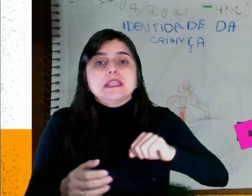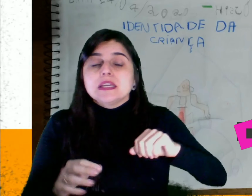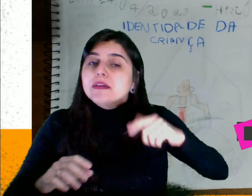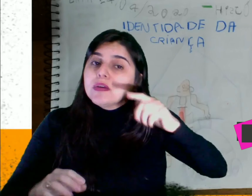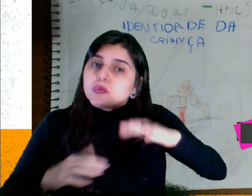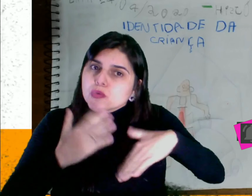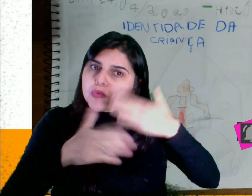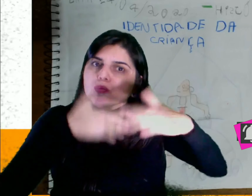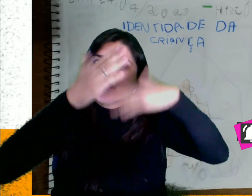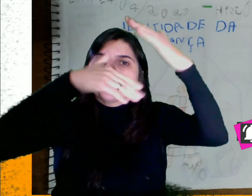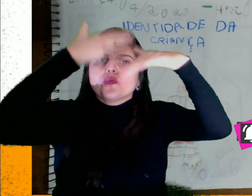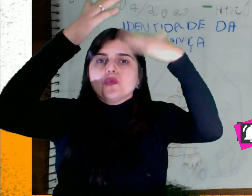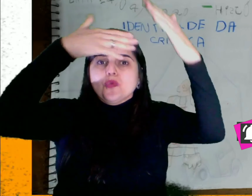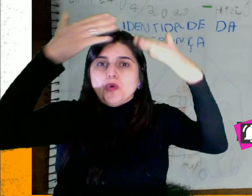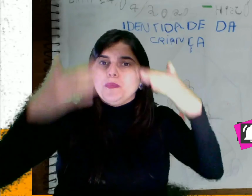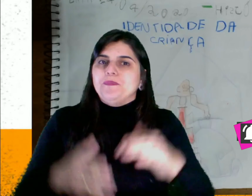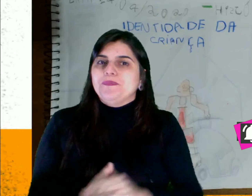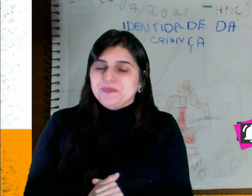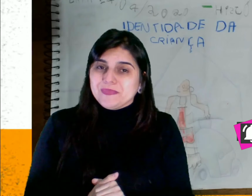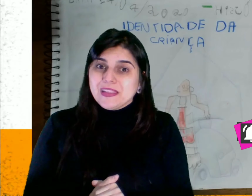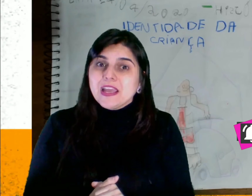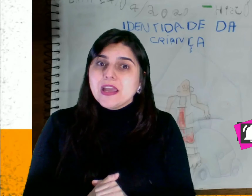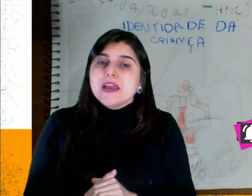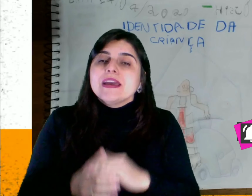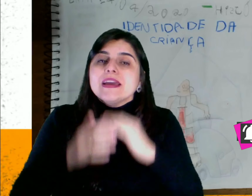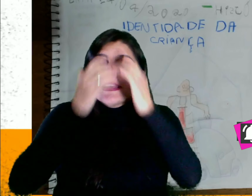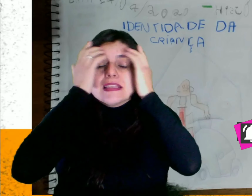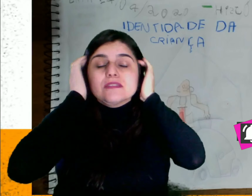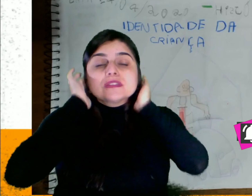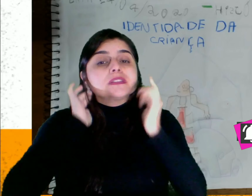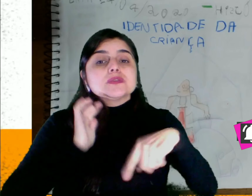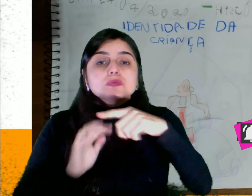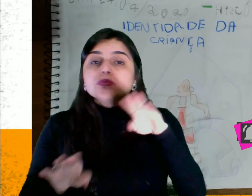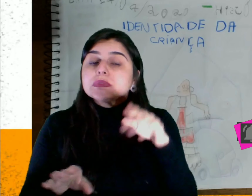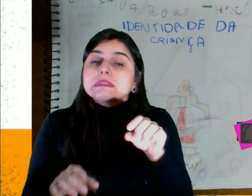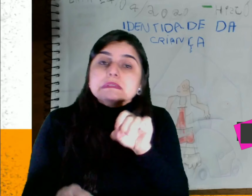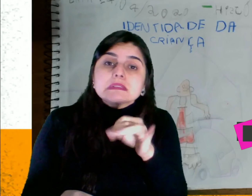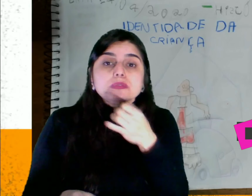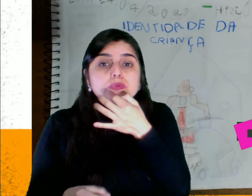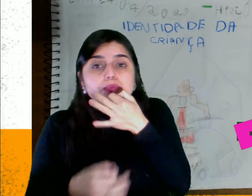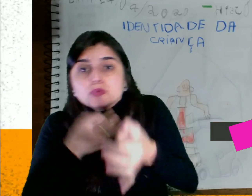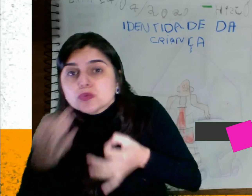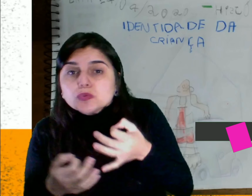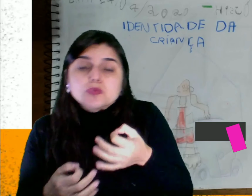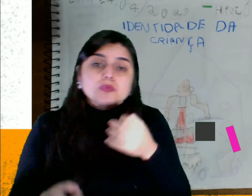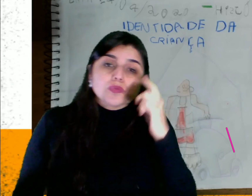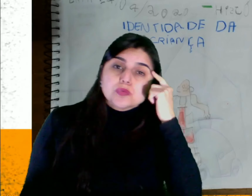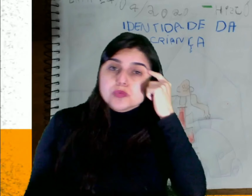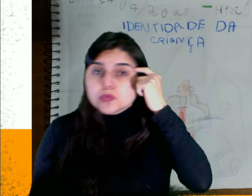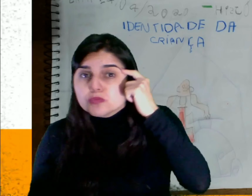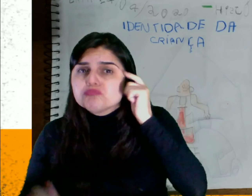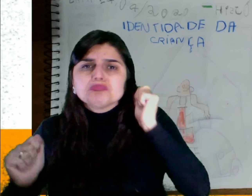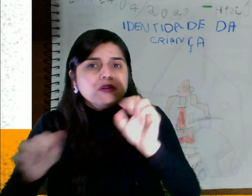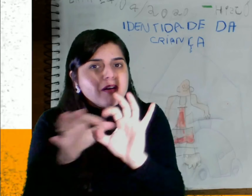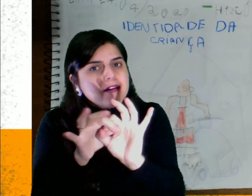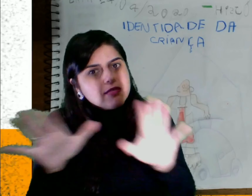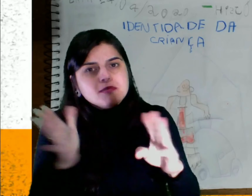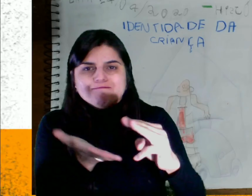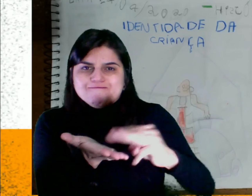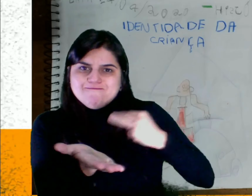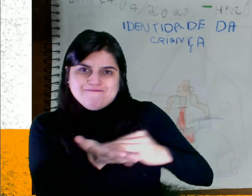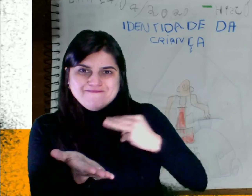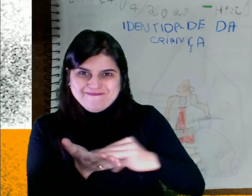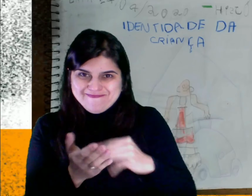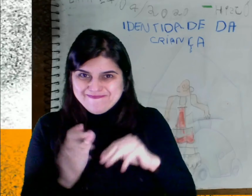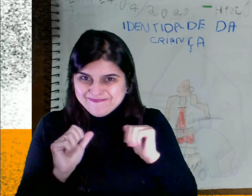vocês compartilhem com a gente também, para que a gente continue nessa luta, nos desenvolvendo, ajudando os nossos filhos a se